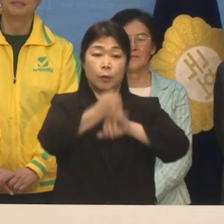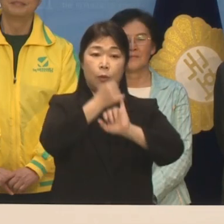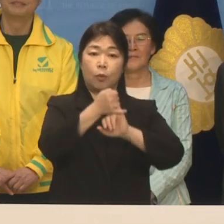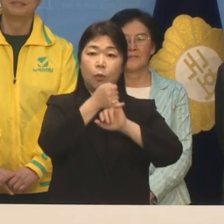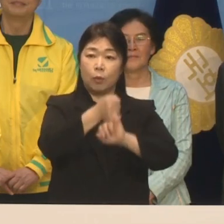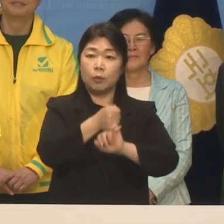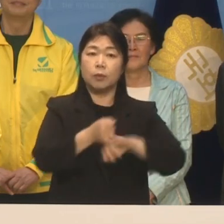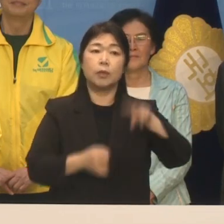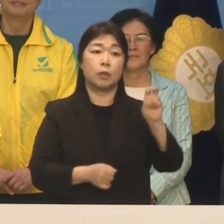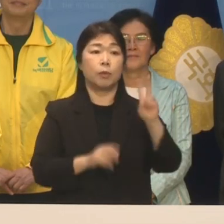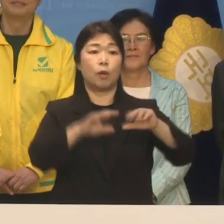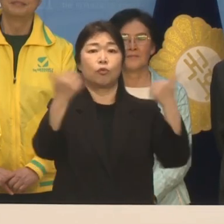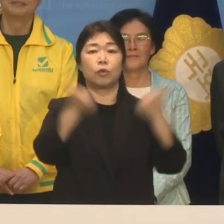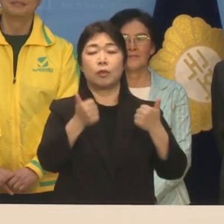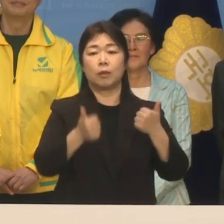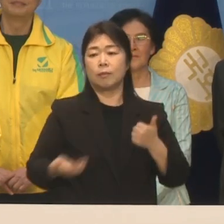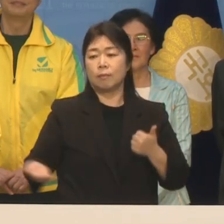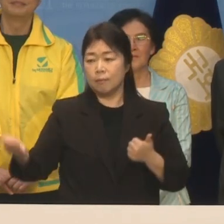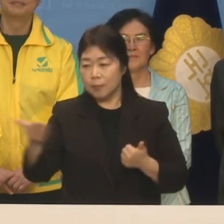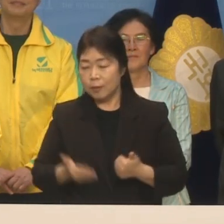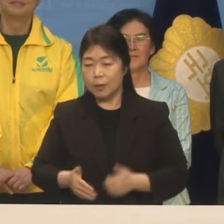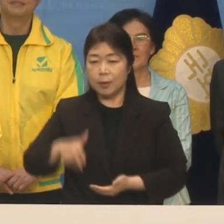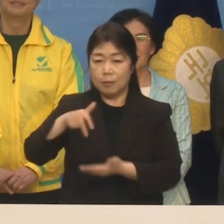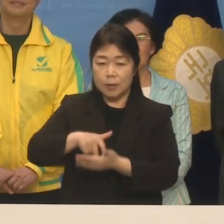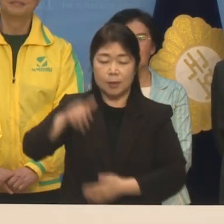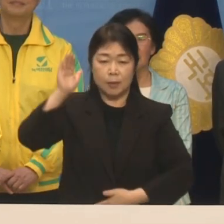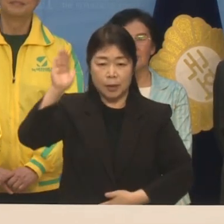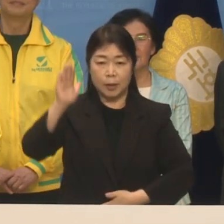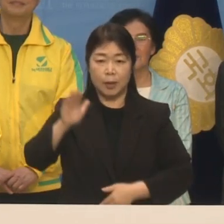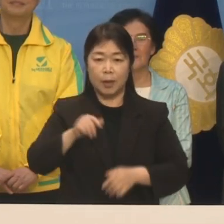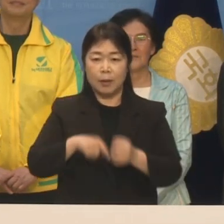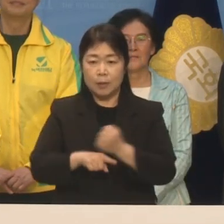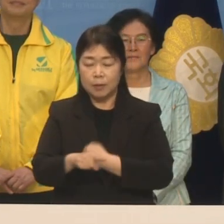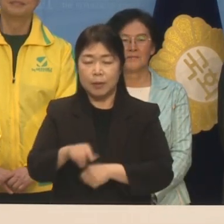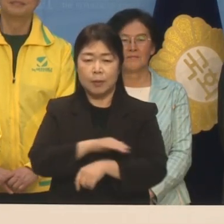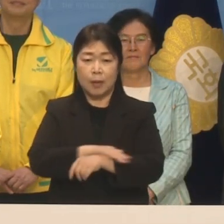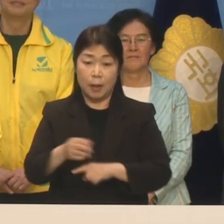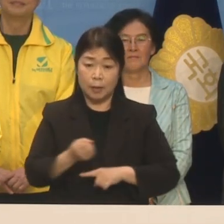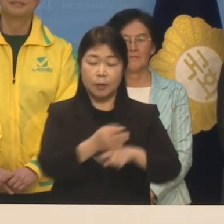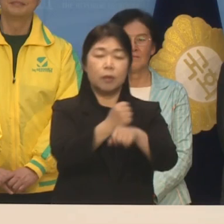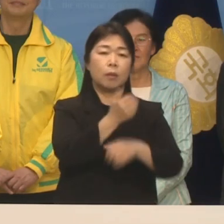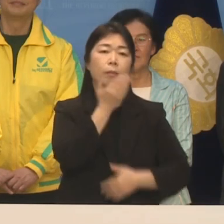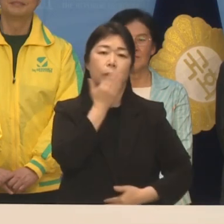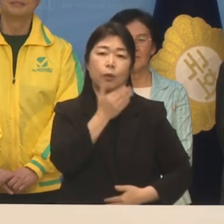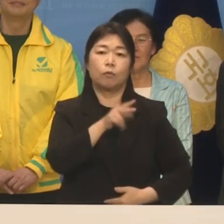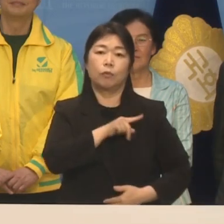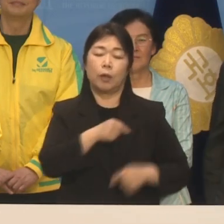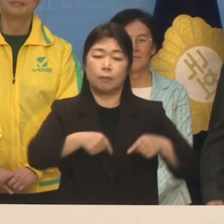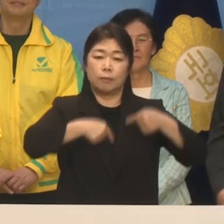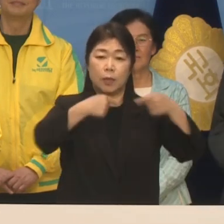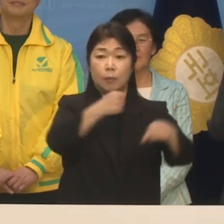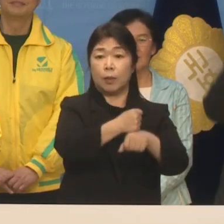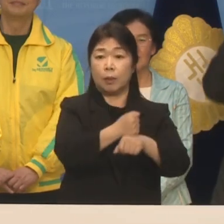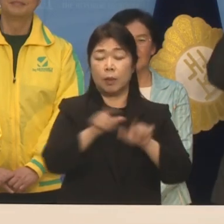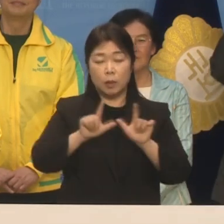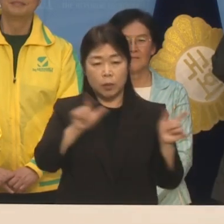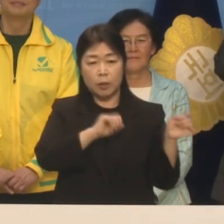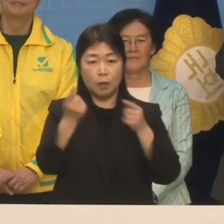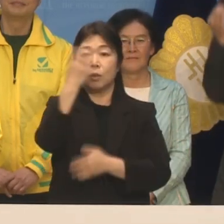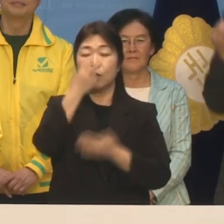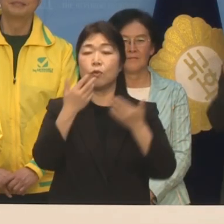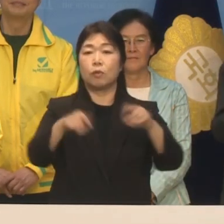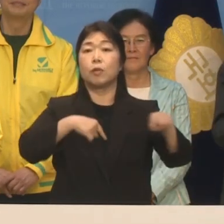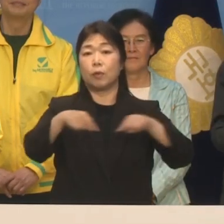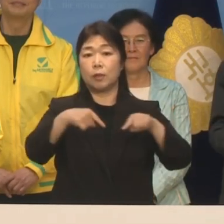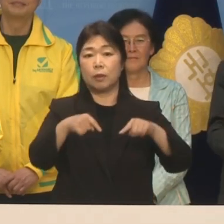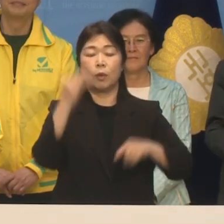국회에서 이분들의 목소리 그리고 이분들의 뜻이 전달될 수 있도록 국회에 반드시 들어가도록 하겠습니다. 기후를 살리고 진보를 지키는